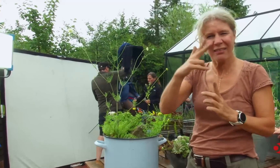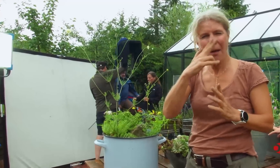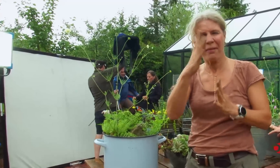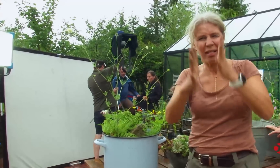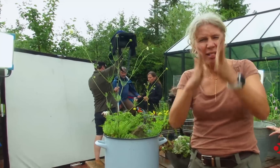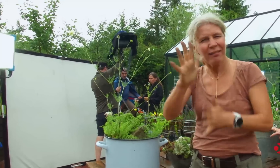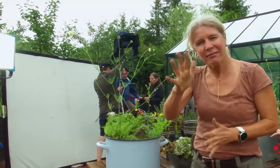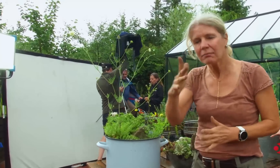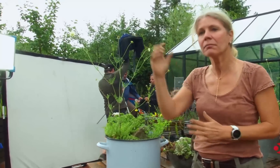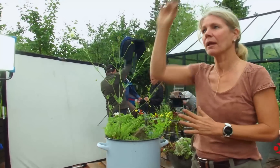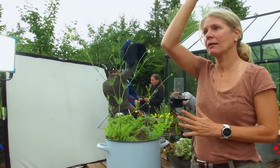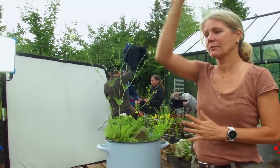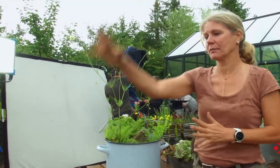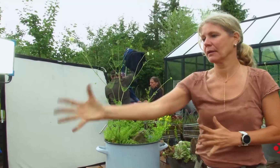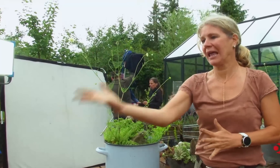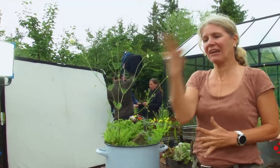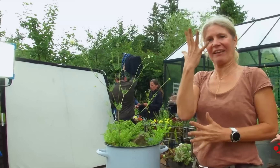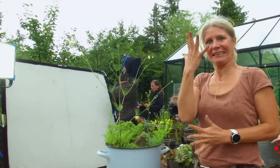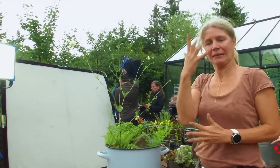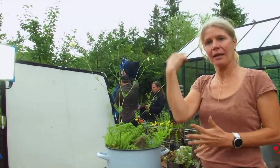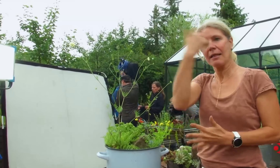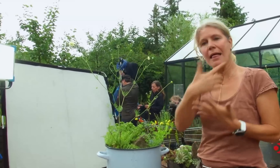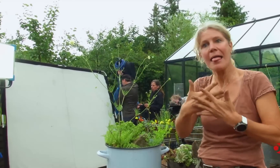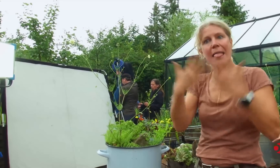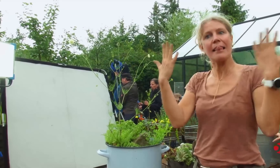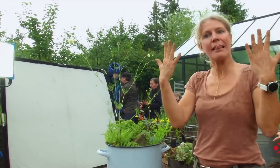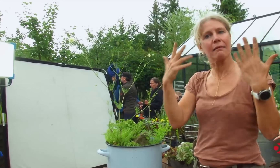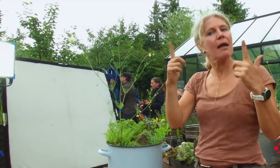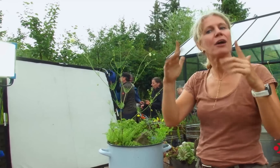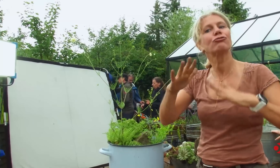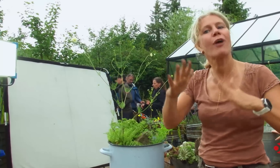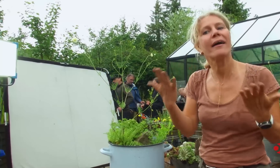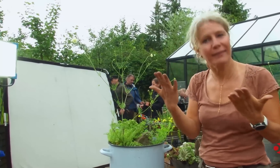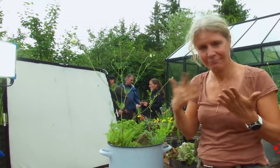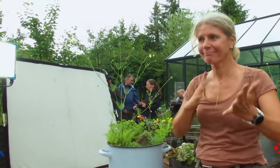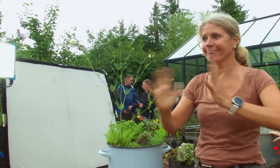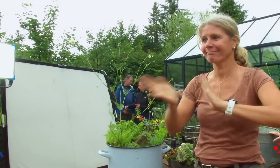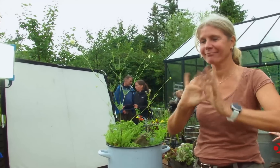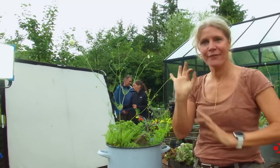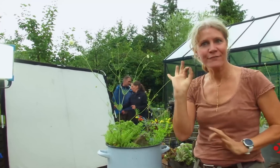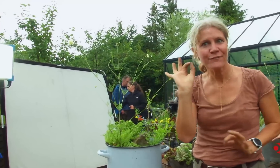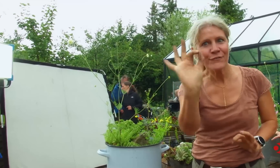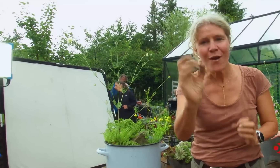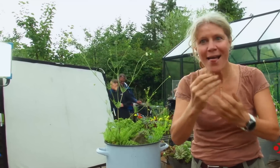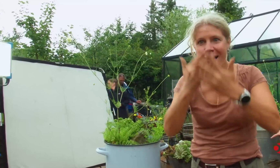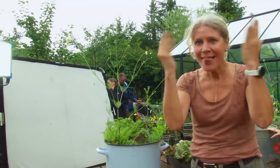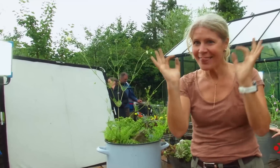man könnte die Gebärden nicht so gut sehen. Es reflektiert das Licht so, dass mein Gesicht hell und frei von Schatten ist, damit ihr auch alles